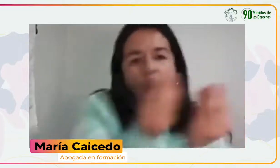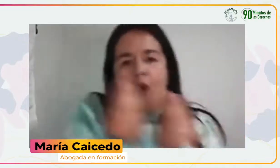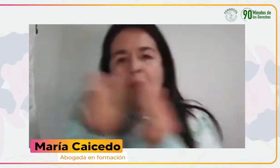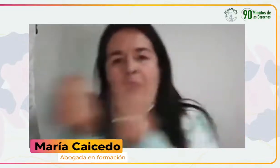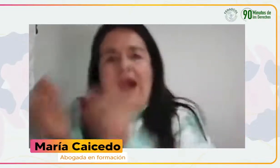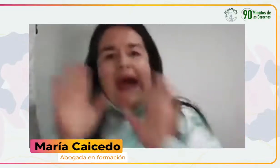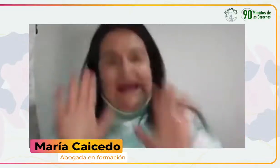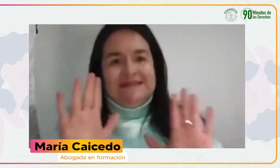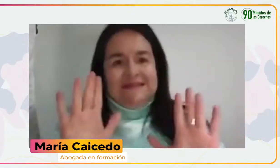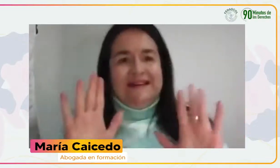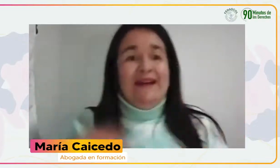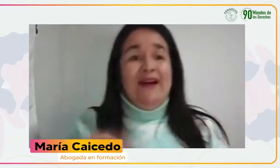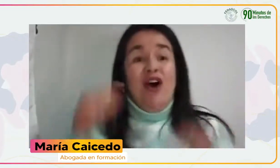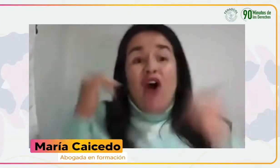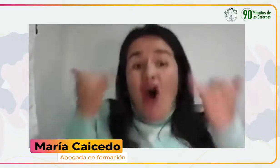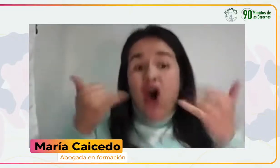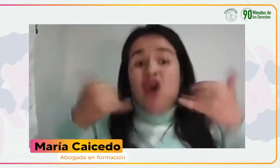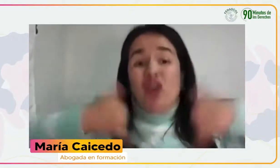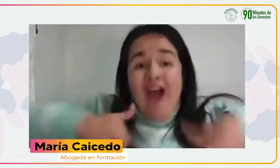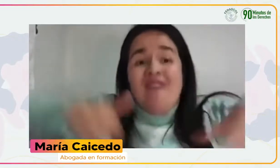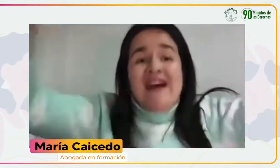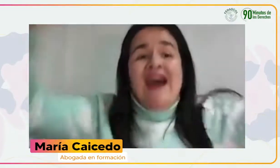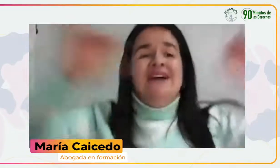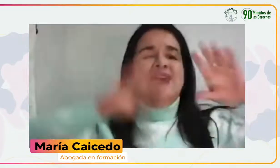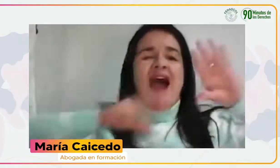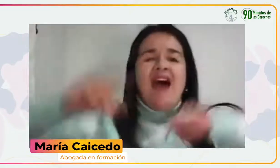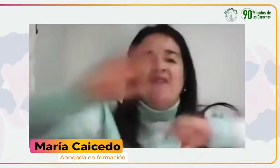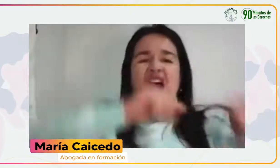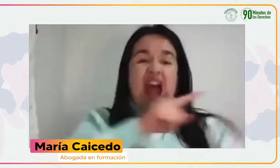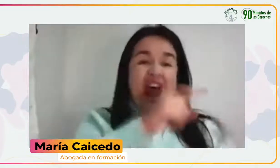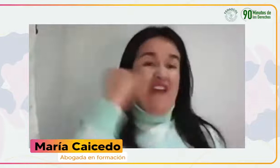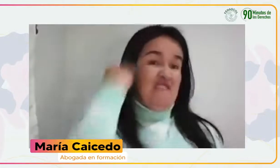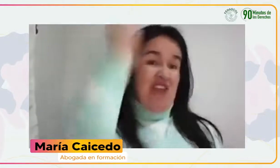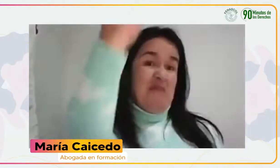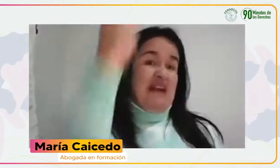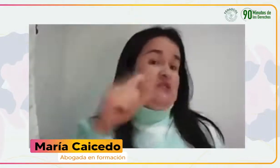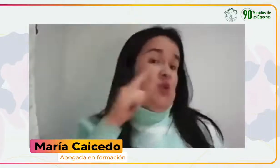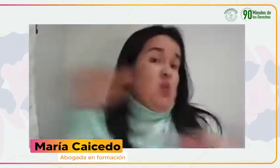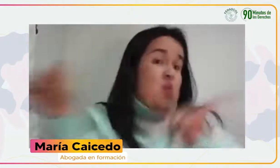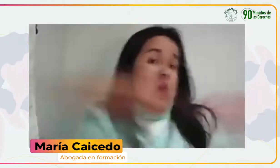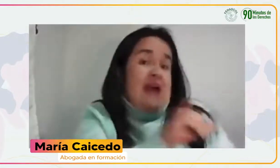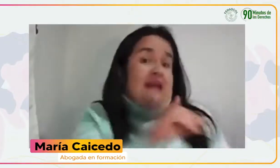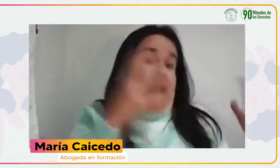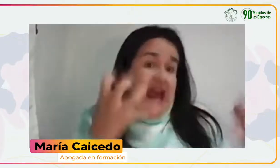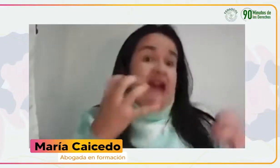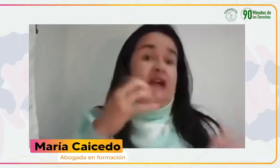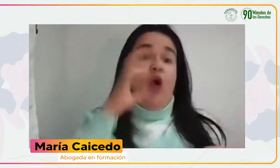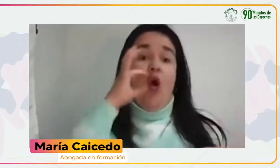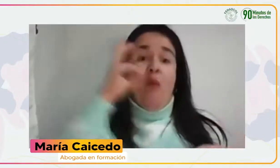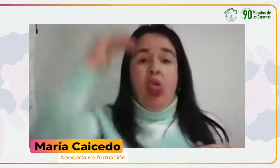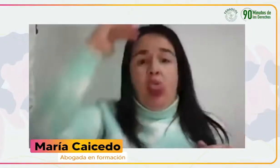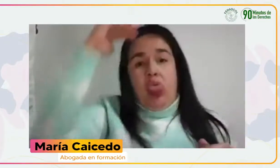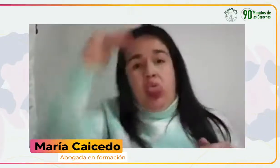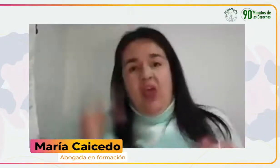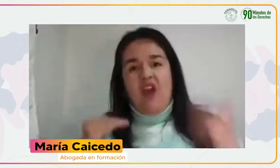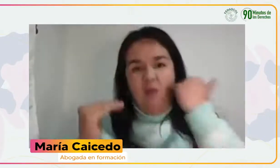y qué incidencia política maneja y qué incidencia maneja cada grupo como tal. Porque dicen, ay, no, es que